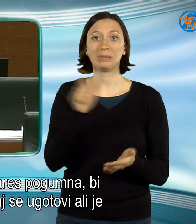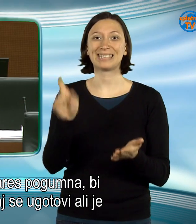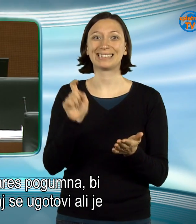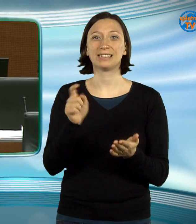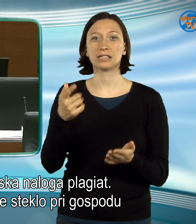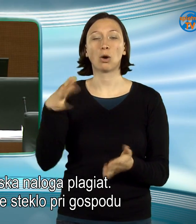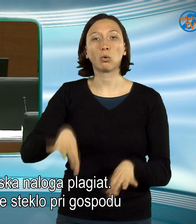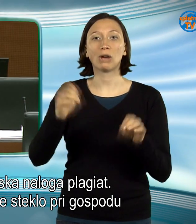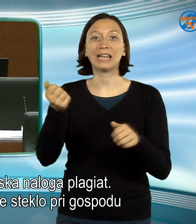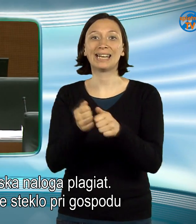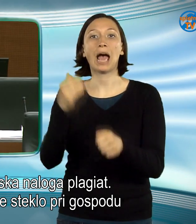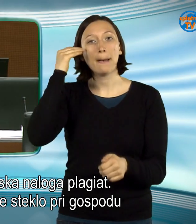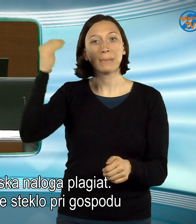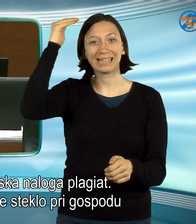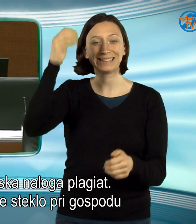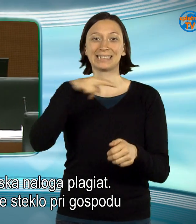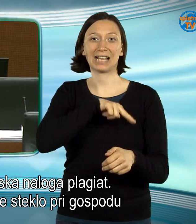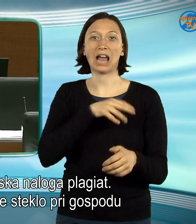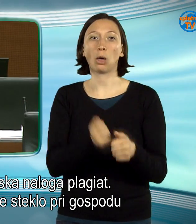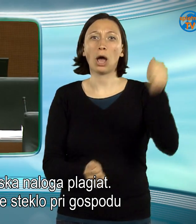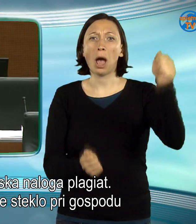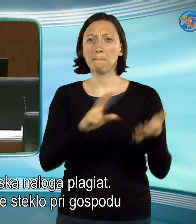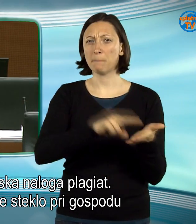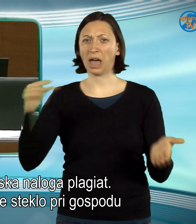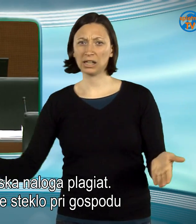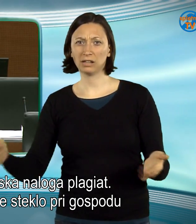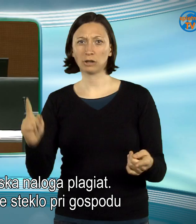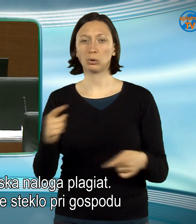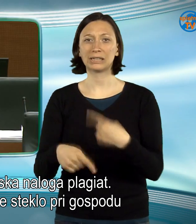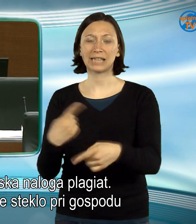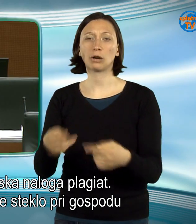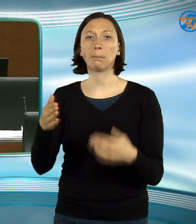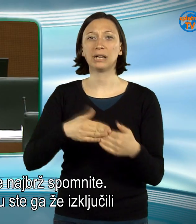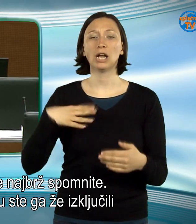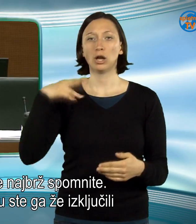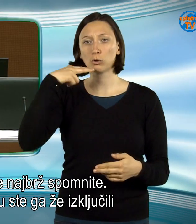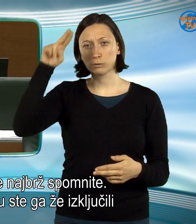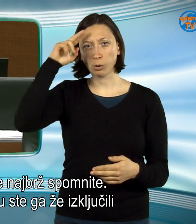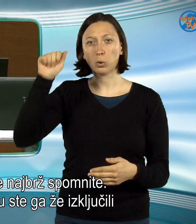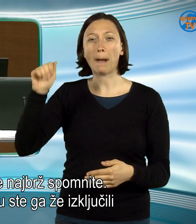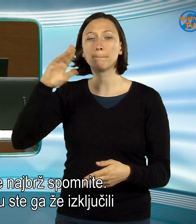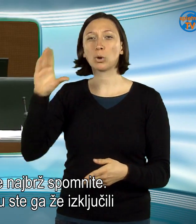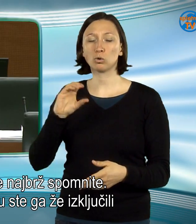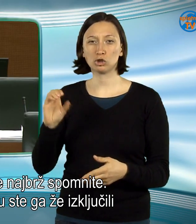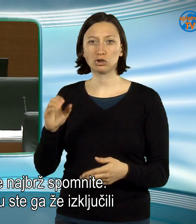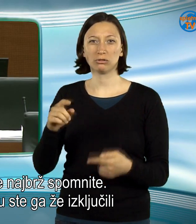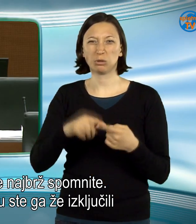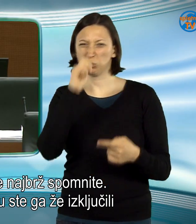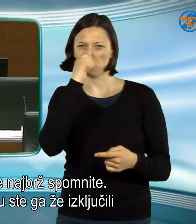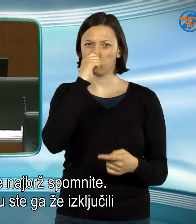je njena magistrska naloga plagiat. Kako hitro je vse steklo pri gospodu Ambrožiču, se najbrž spomnite, samo ob sumu ste ga že izključili